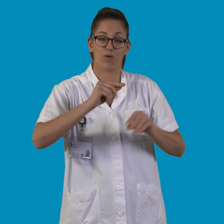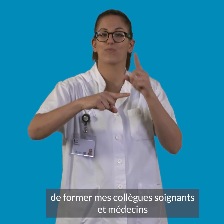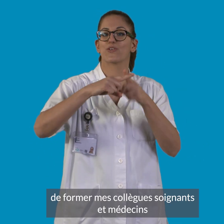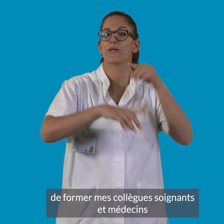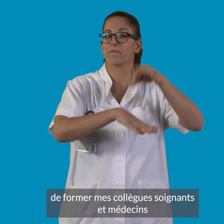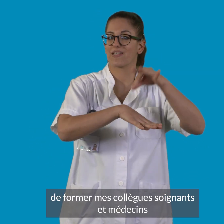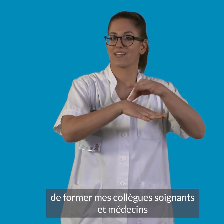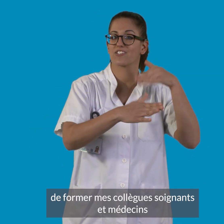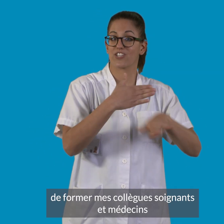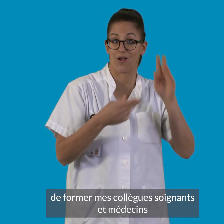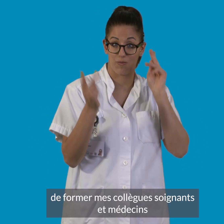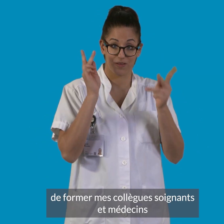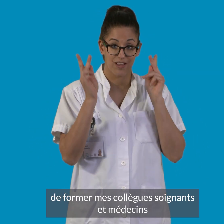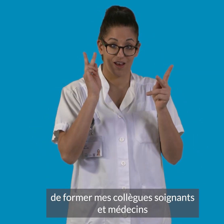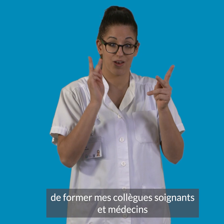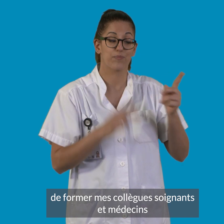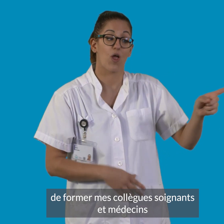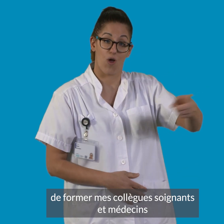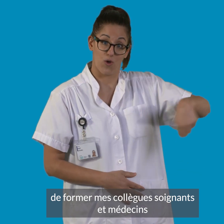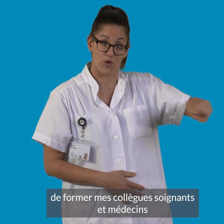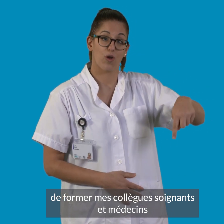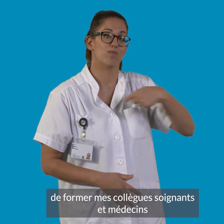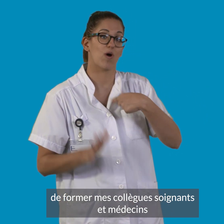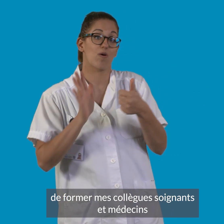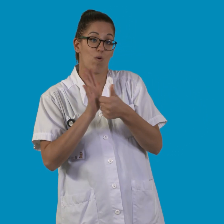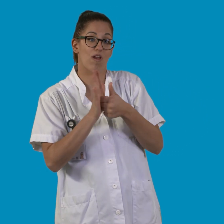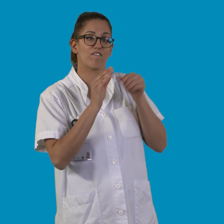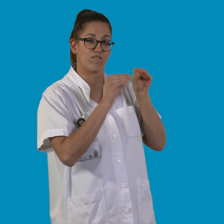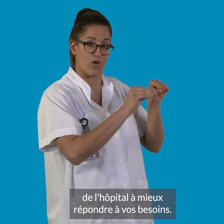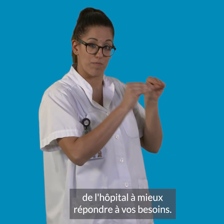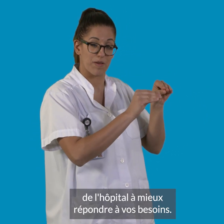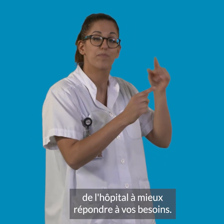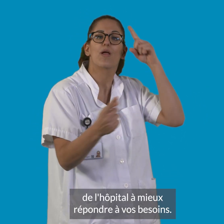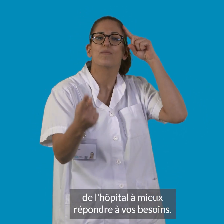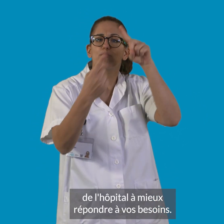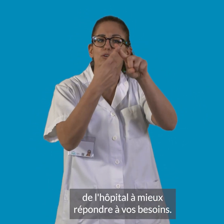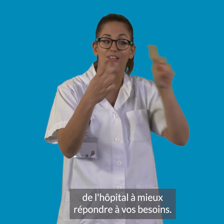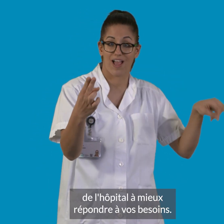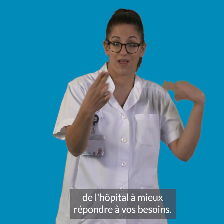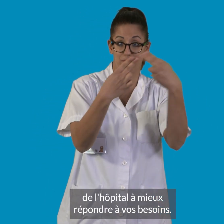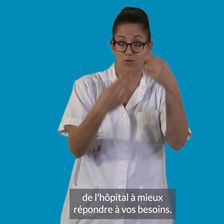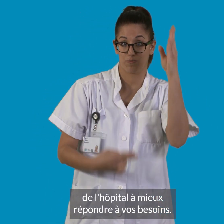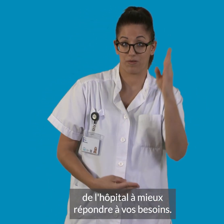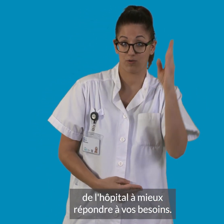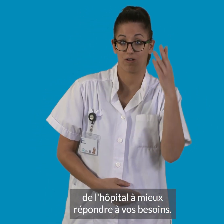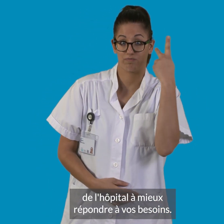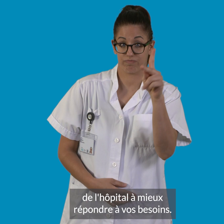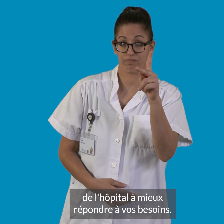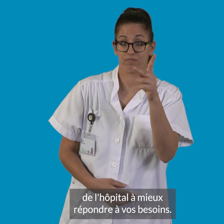de former mes collègues soignants et médecins de l'hôpital à mieux répondre à vos